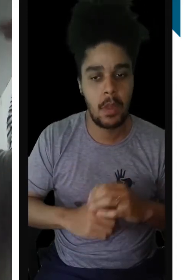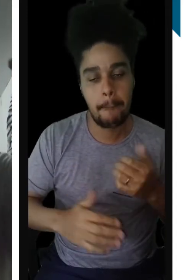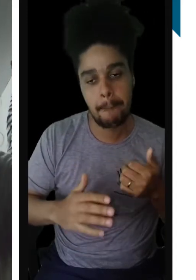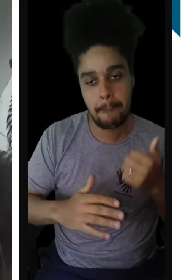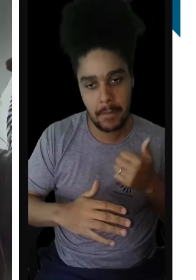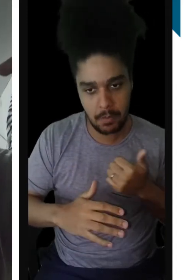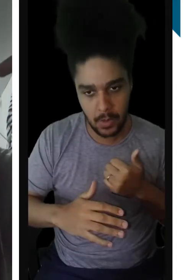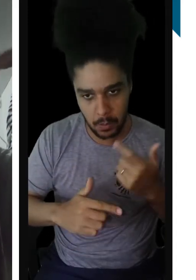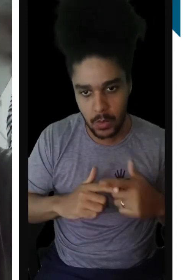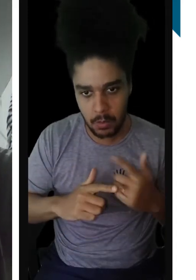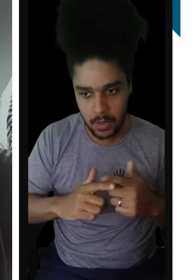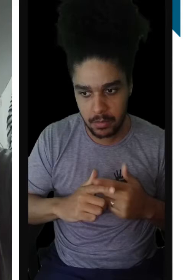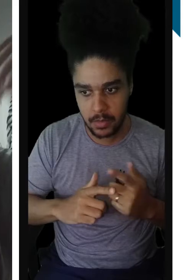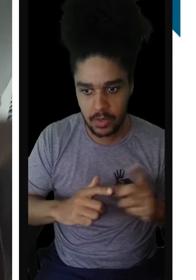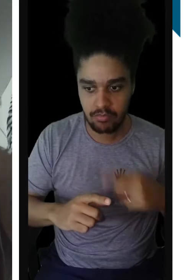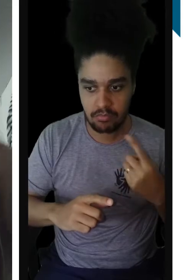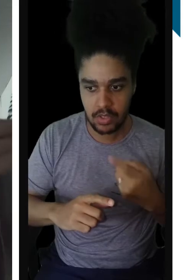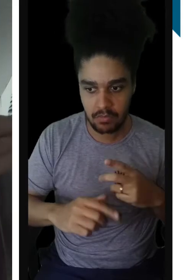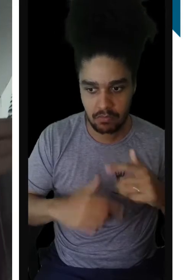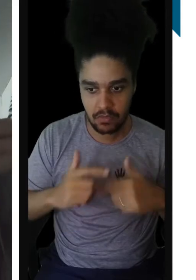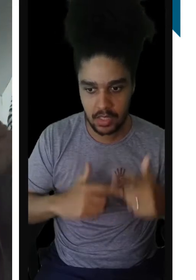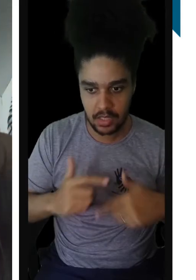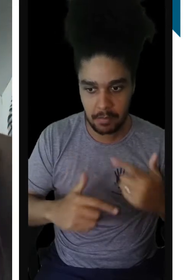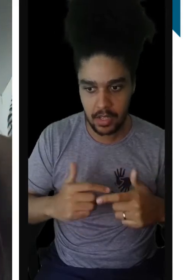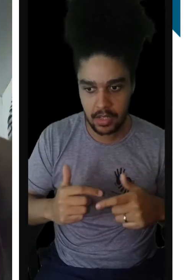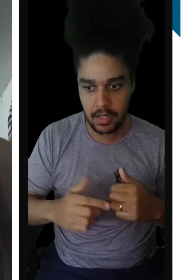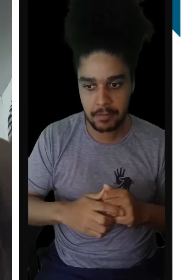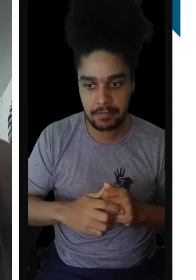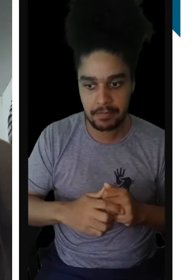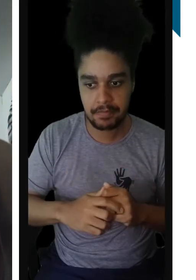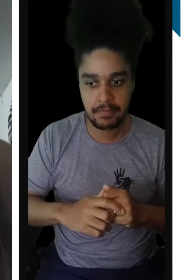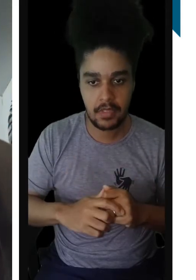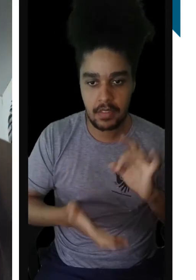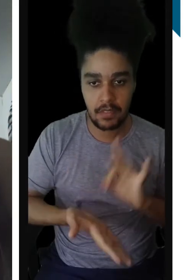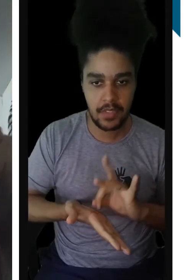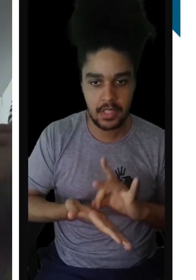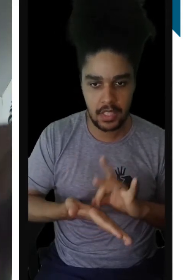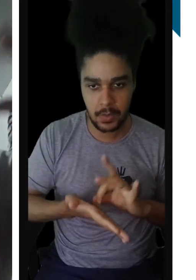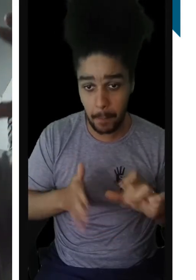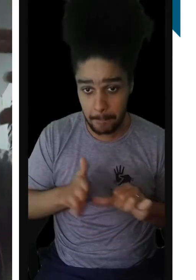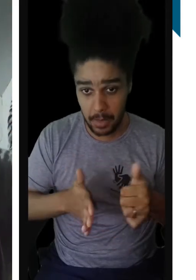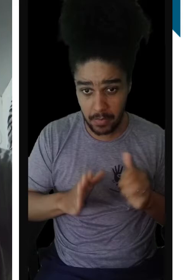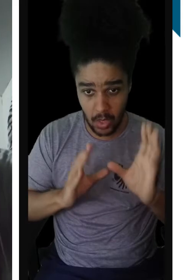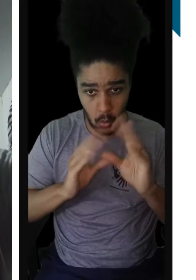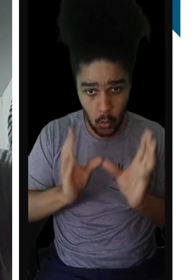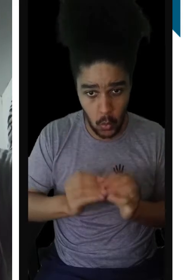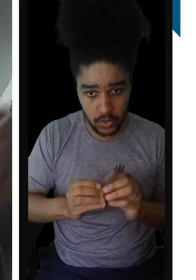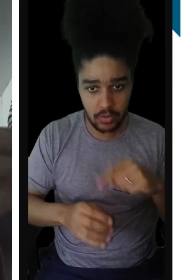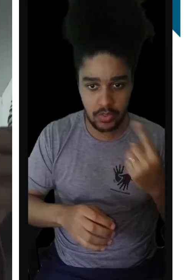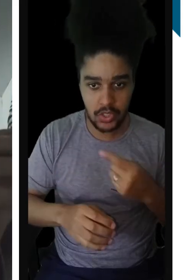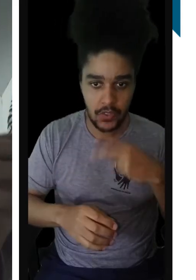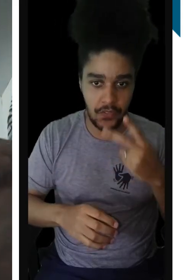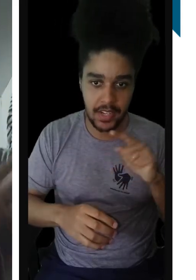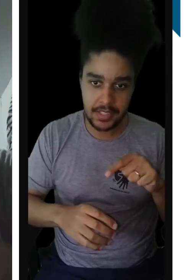Beleza. O primeiro problema que nós vamos trabalhar, né, na verdade, o primeiro conteúdo que a